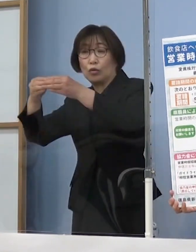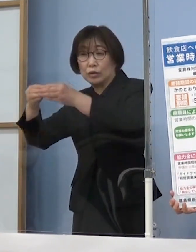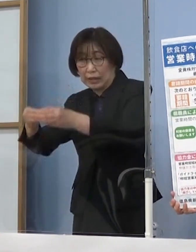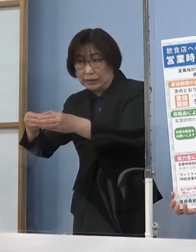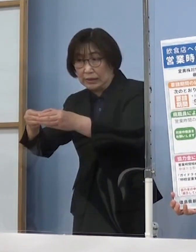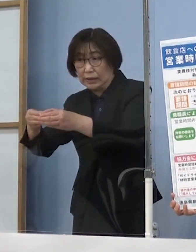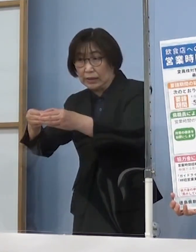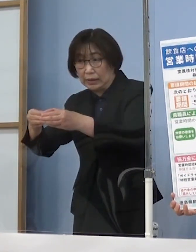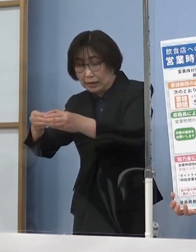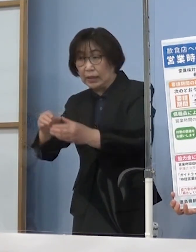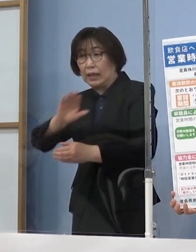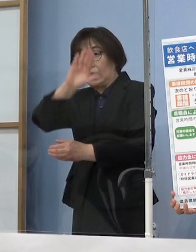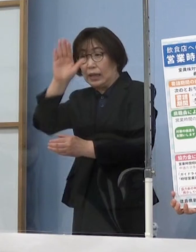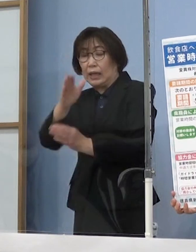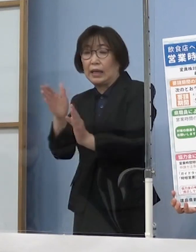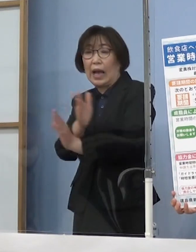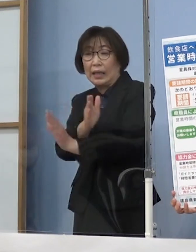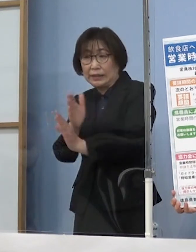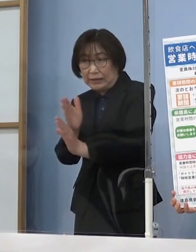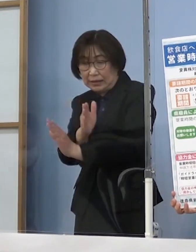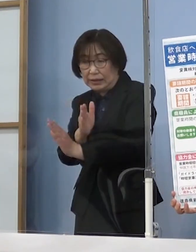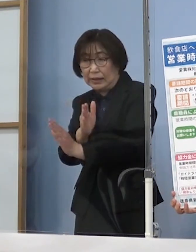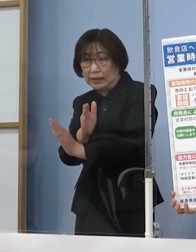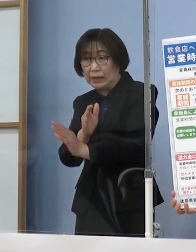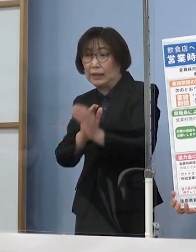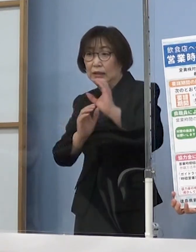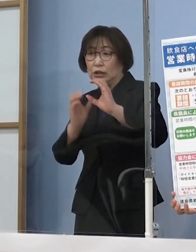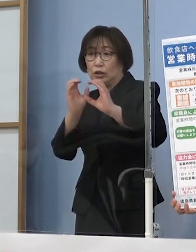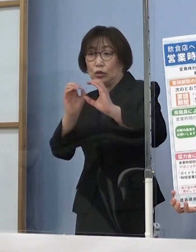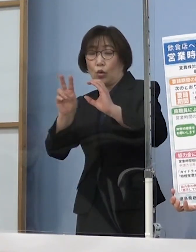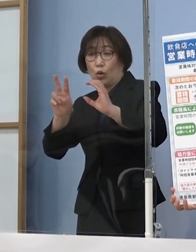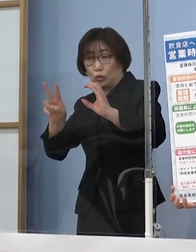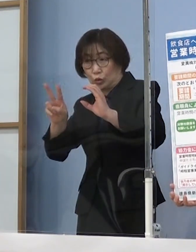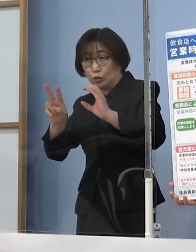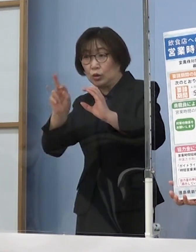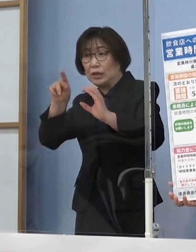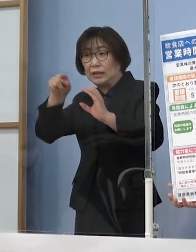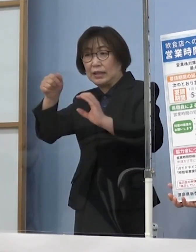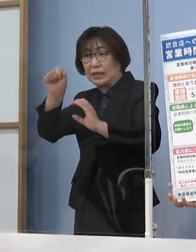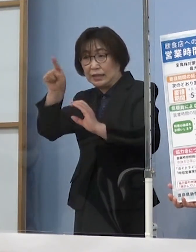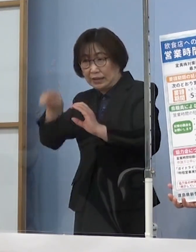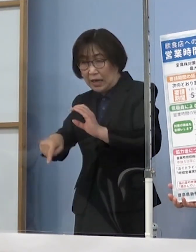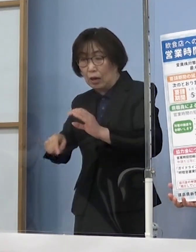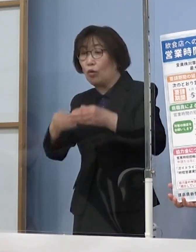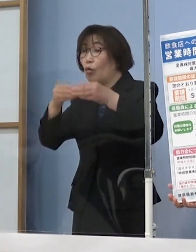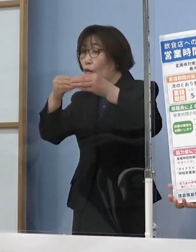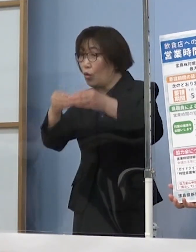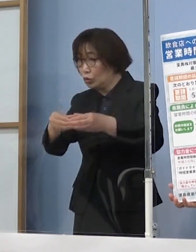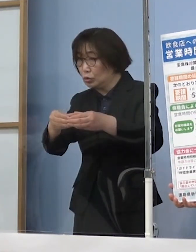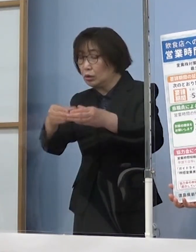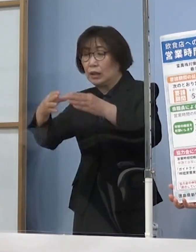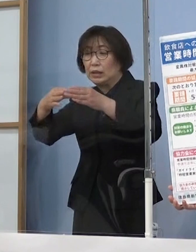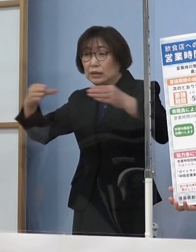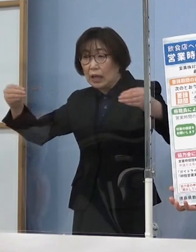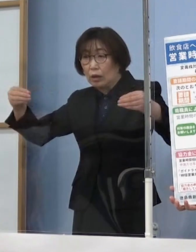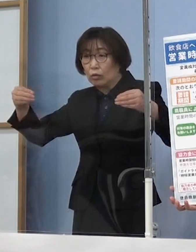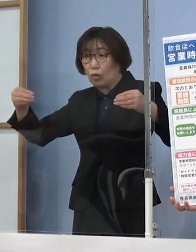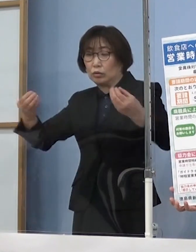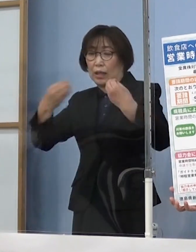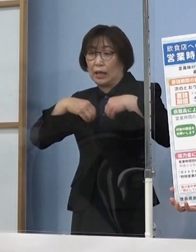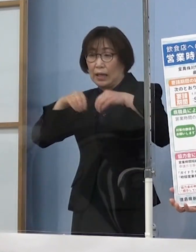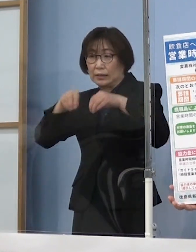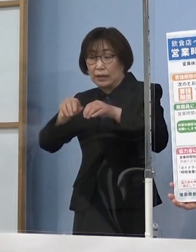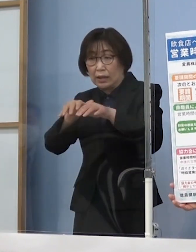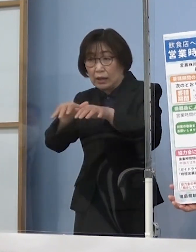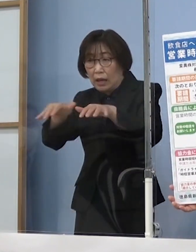換気の徹底、二酸化炭素センサーの設置、また全国で非常に感染拡大の原因とな